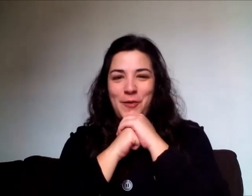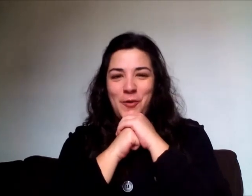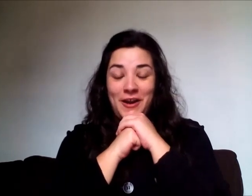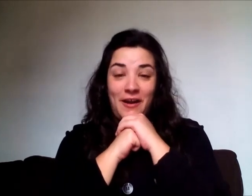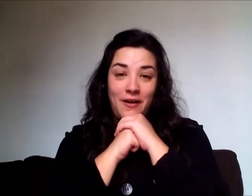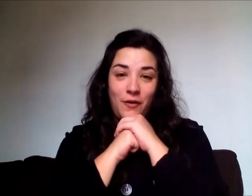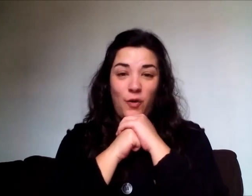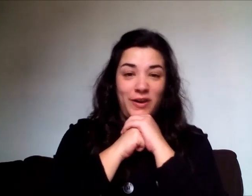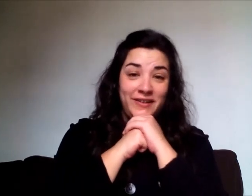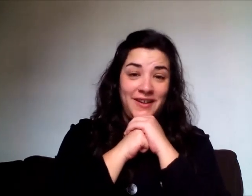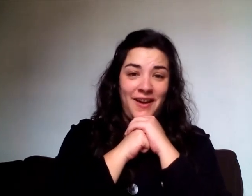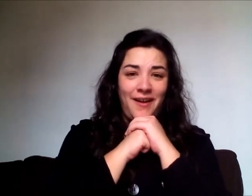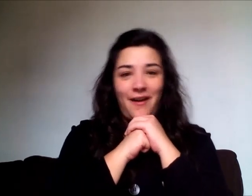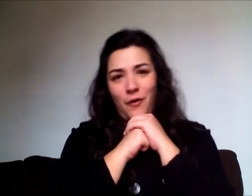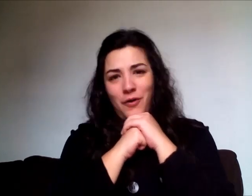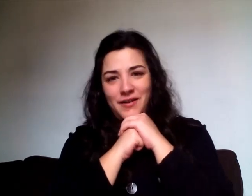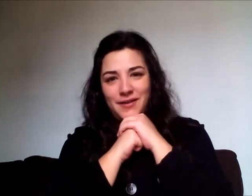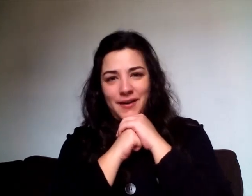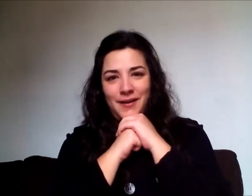¿Cómo era? ¿O este o este?